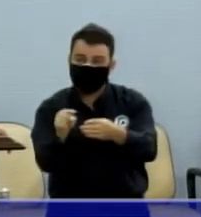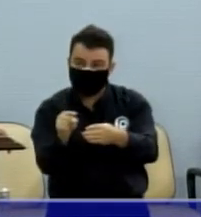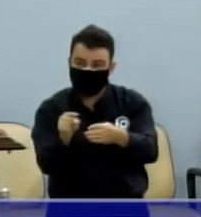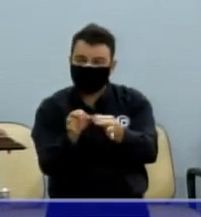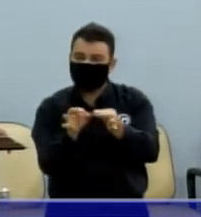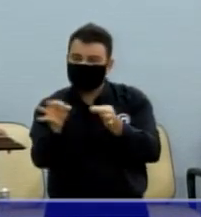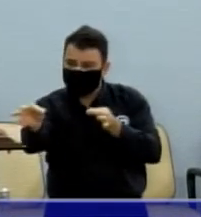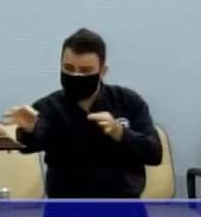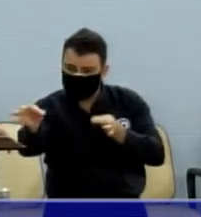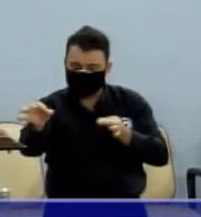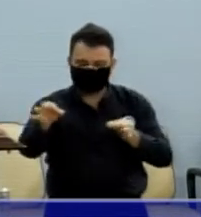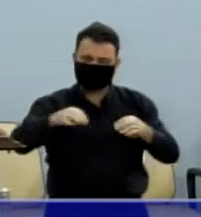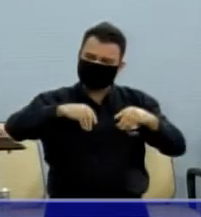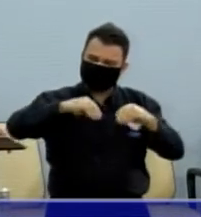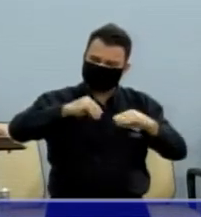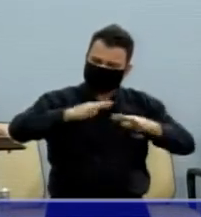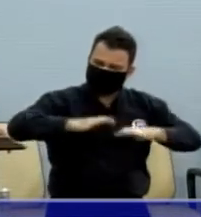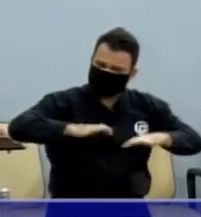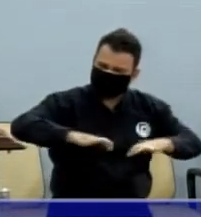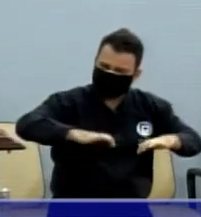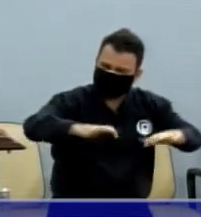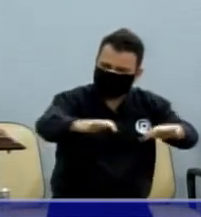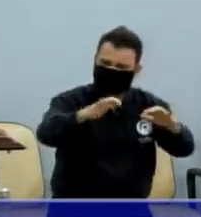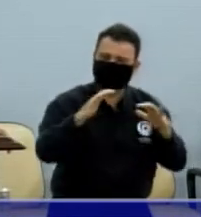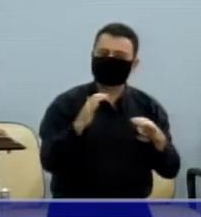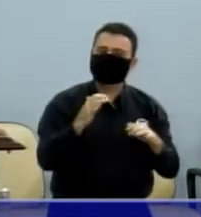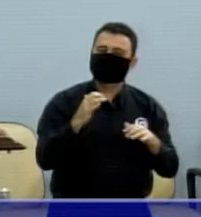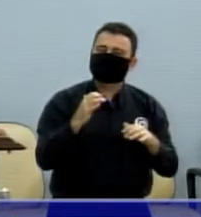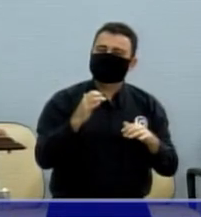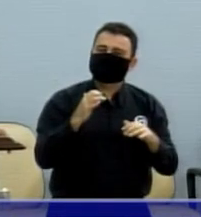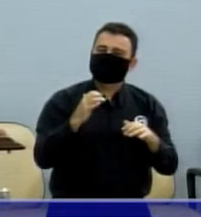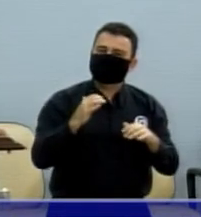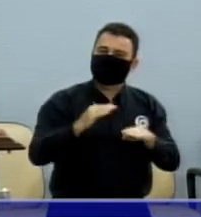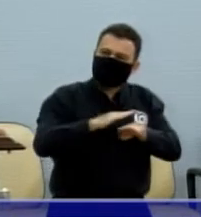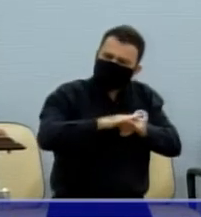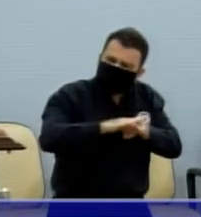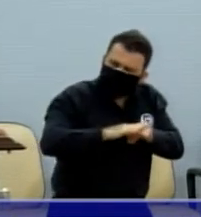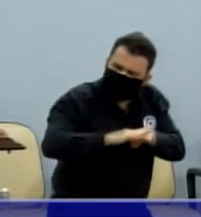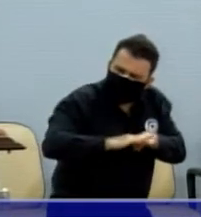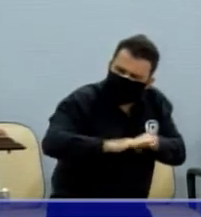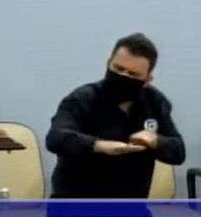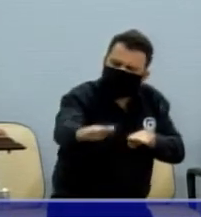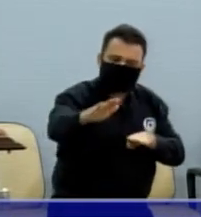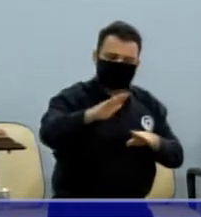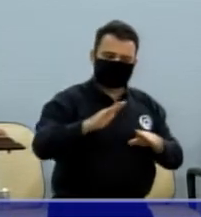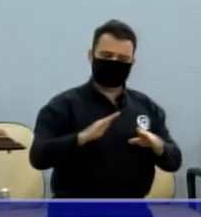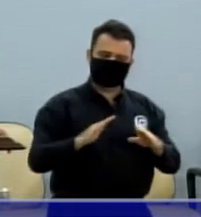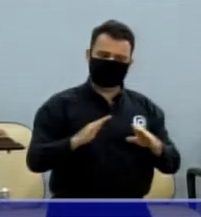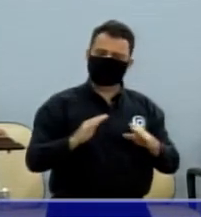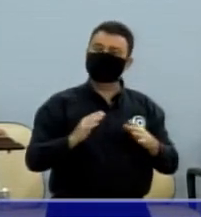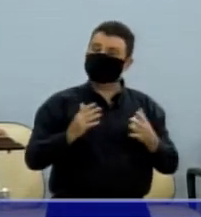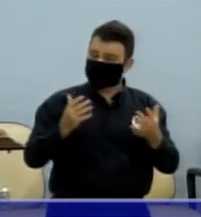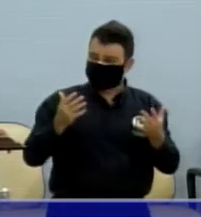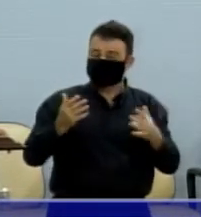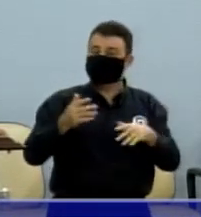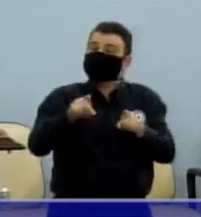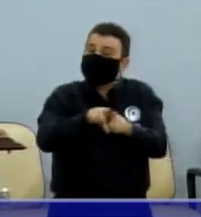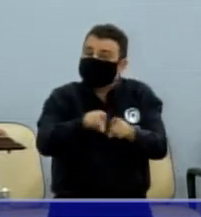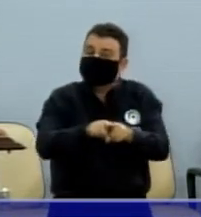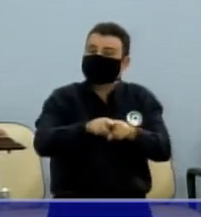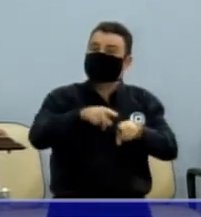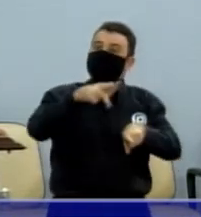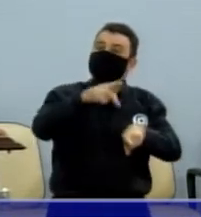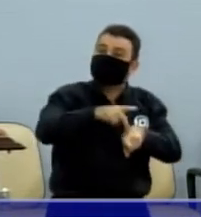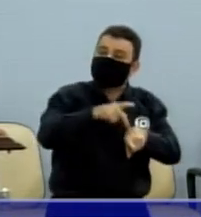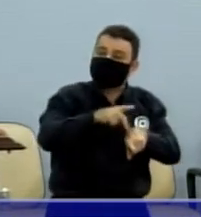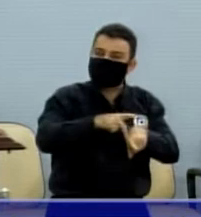e recomposição do aterro. Vai ter encoramento de pedra no local para poder fazer a proteção